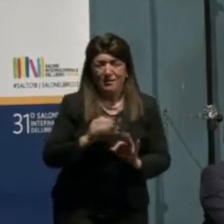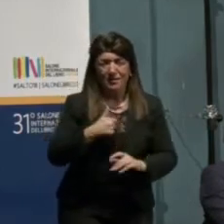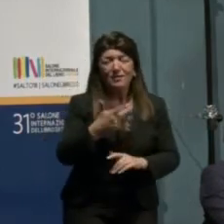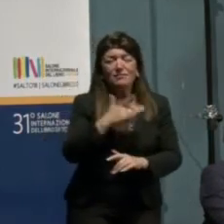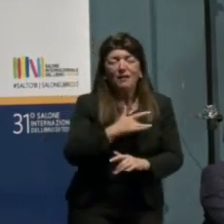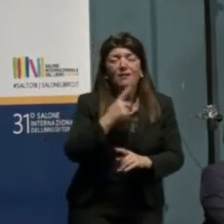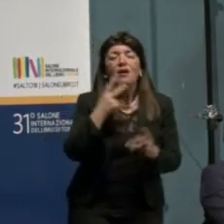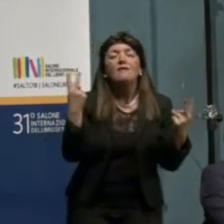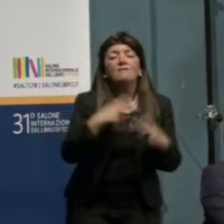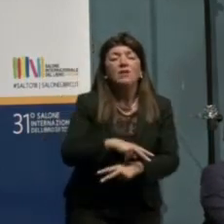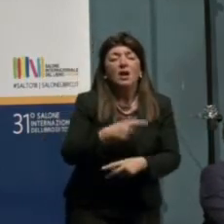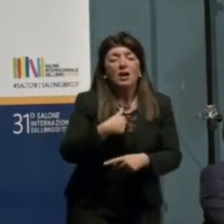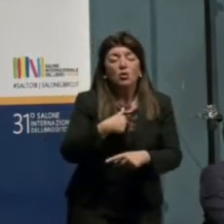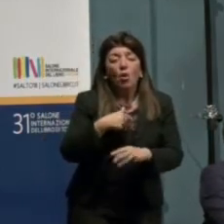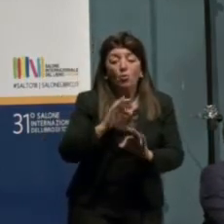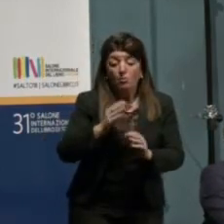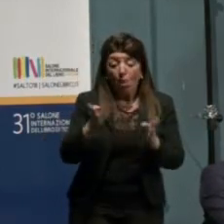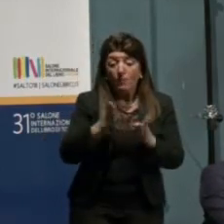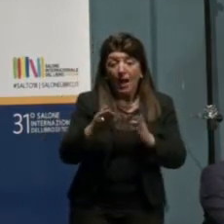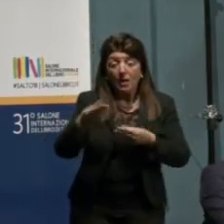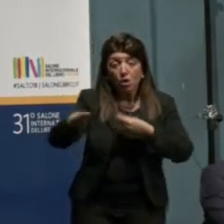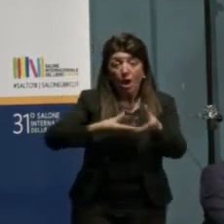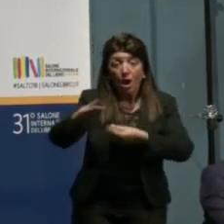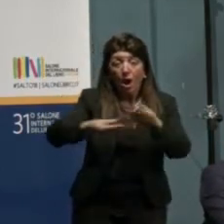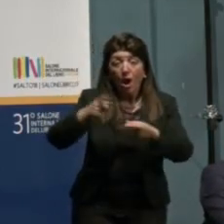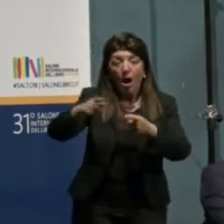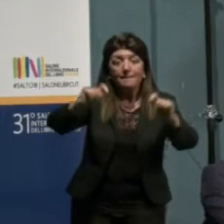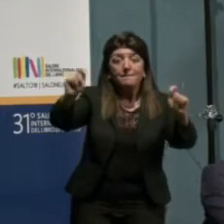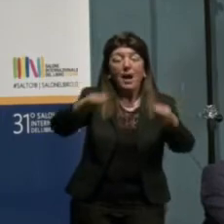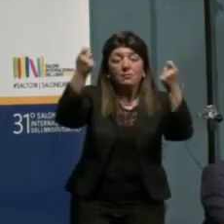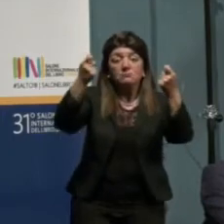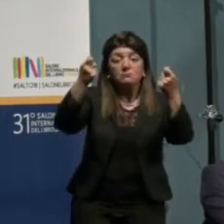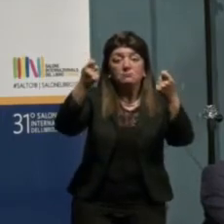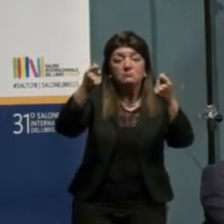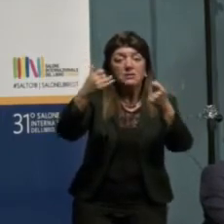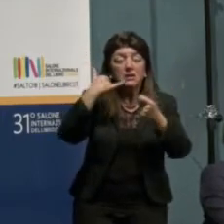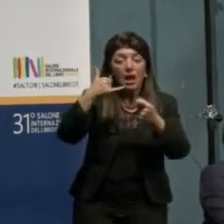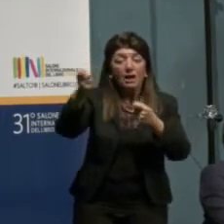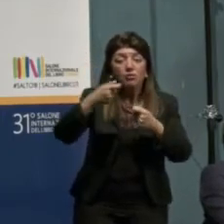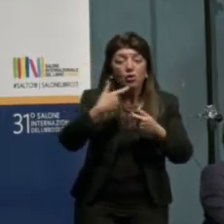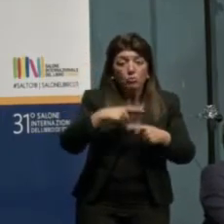scrivendo sostanzialmente e gli hanno sequestrato il telefono contenente tutte le nostre conversazioni